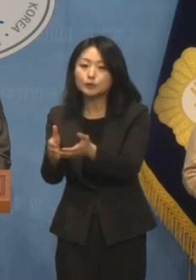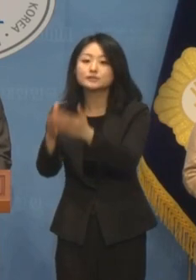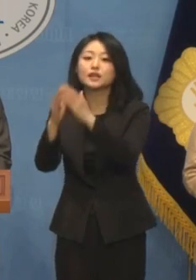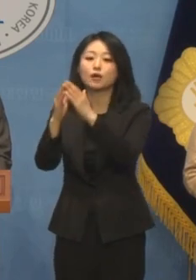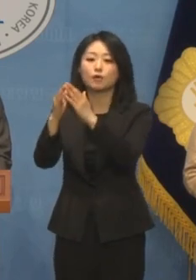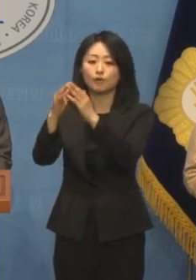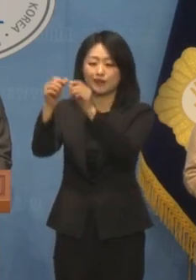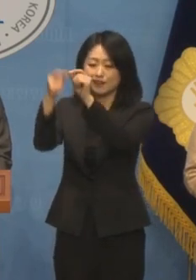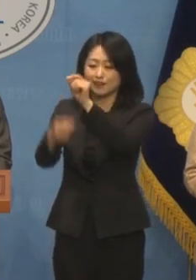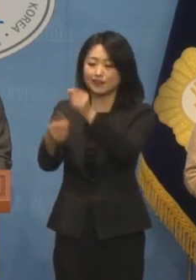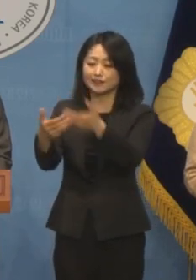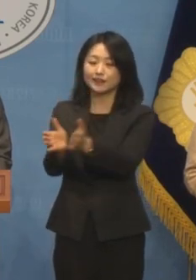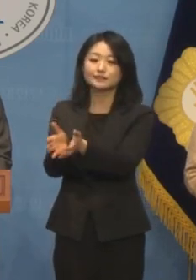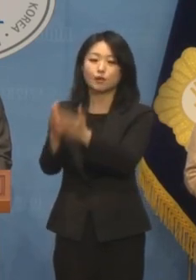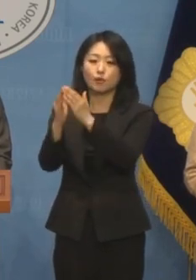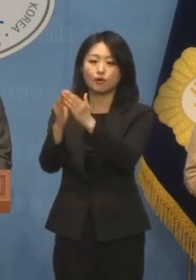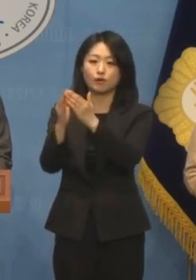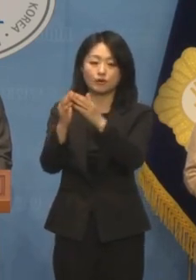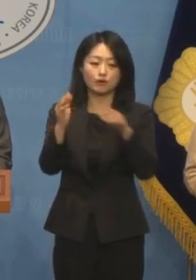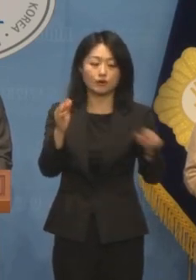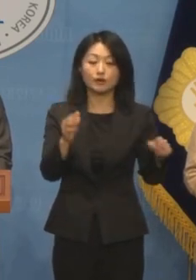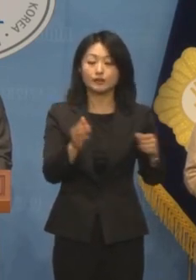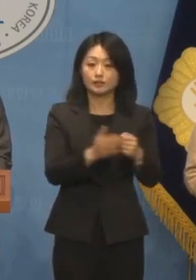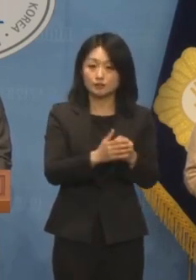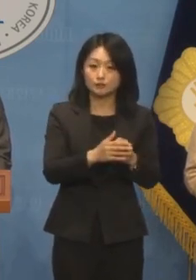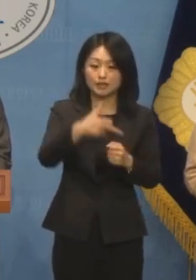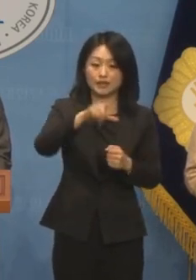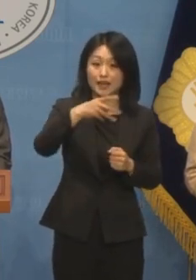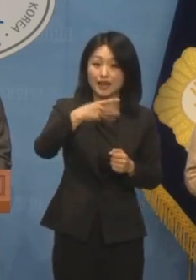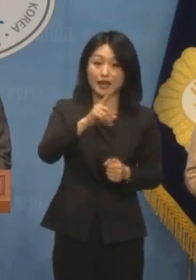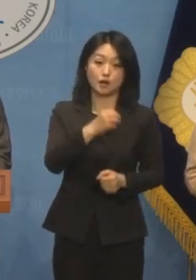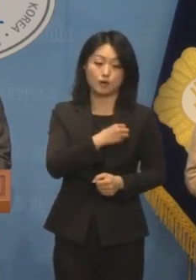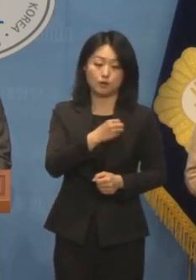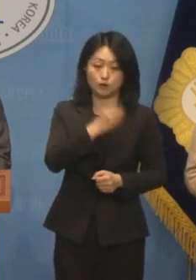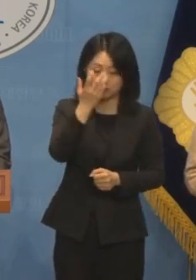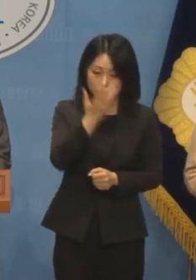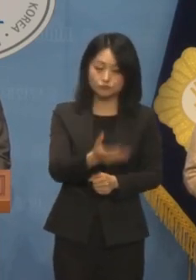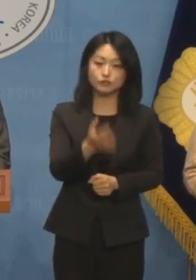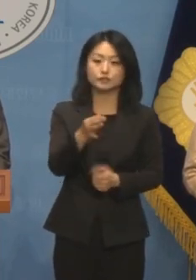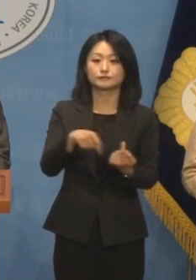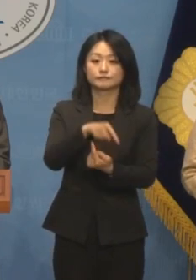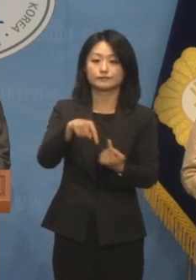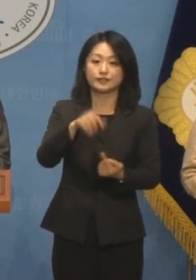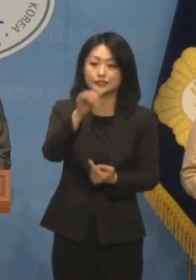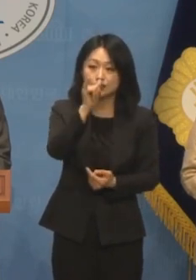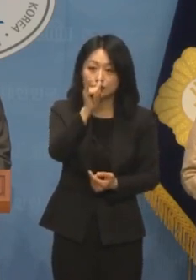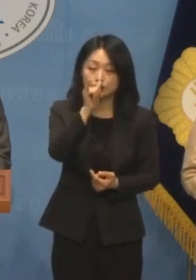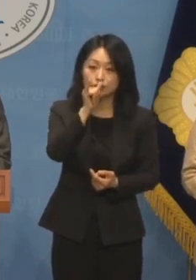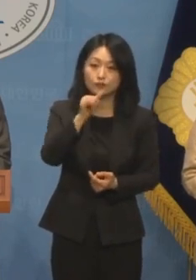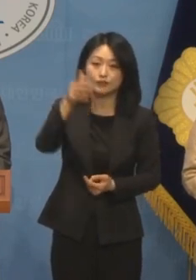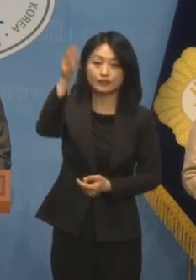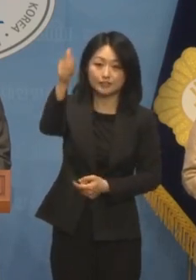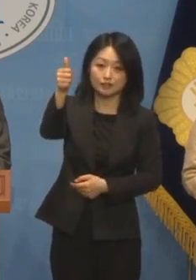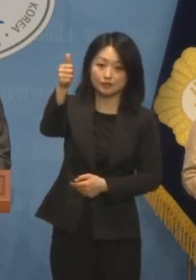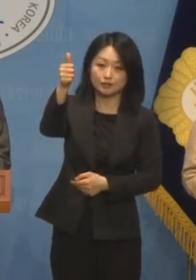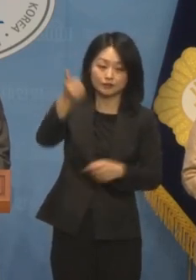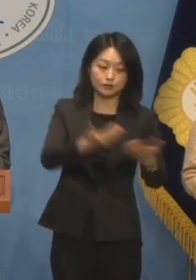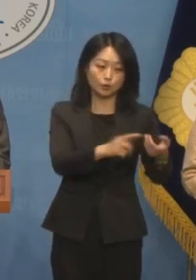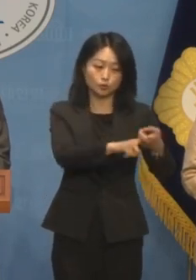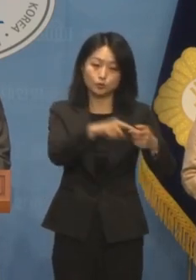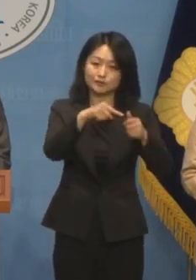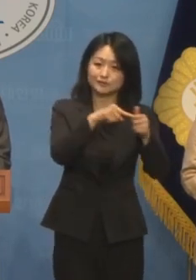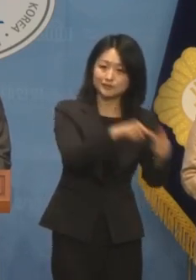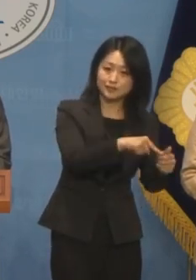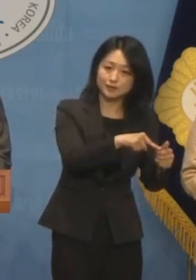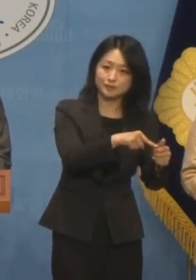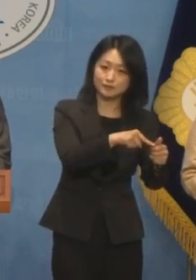다른 시민단체들이 그러하듯 카라 역시 회원들의 후원금으로 운영됩니다. 전진경 대표의 노조 탄압은